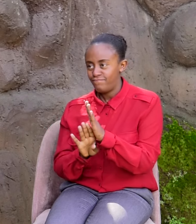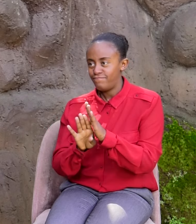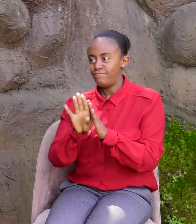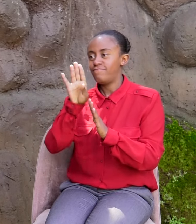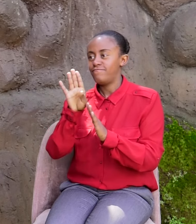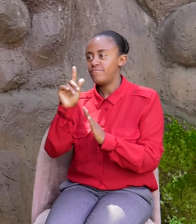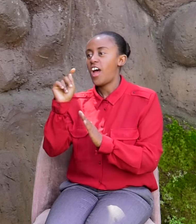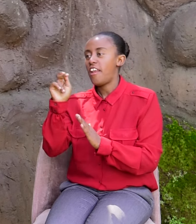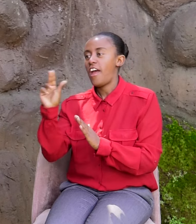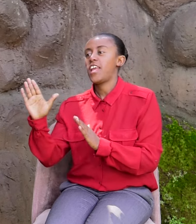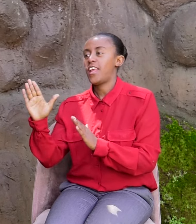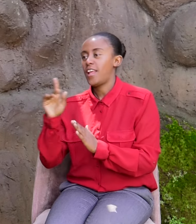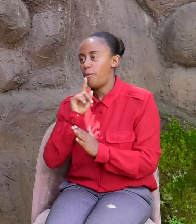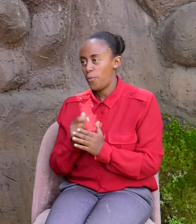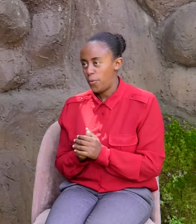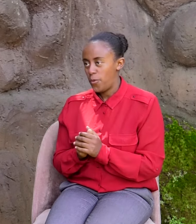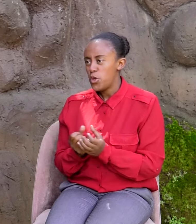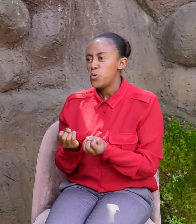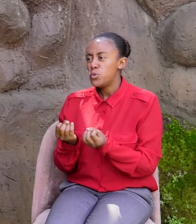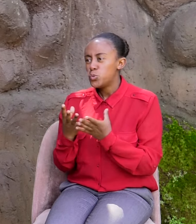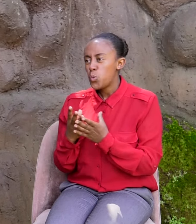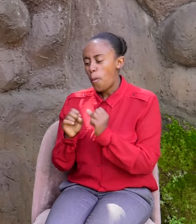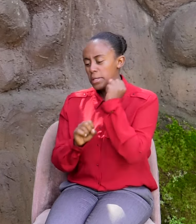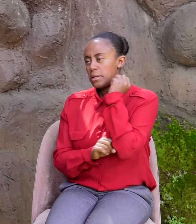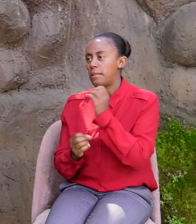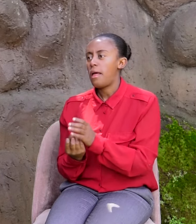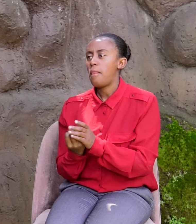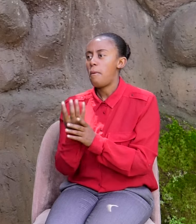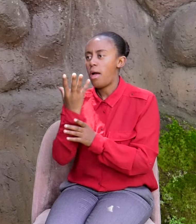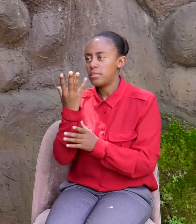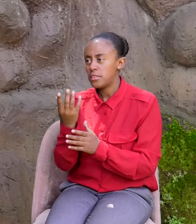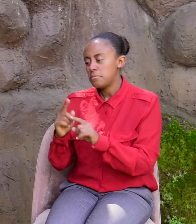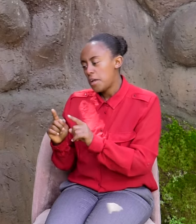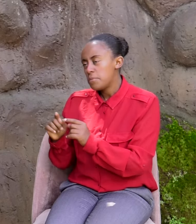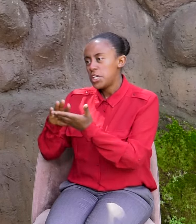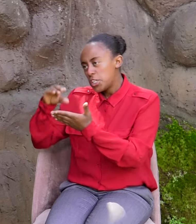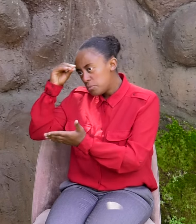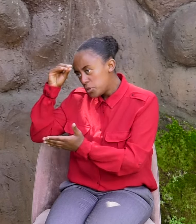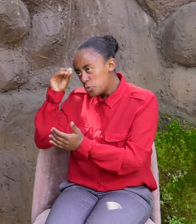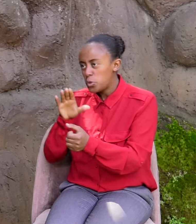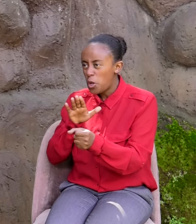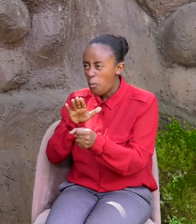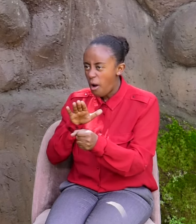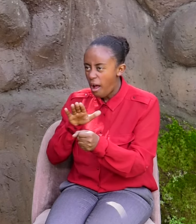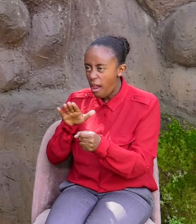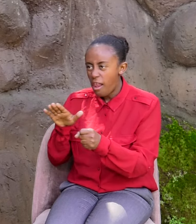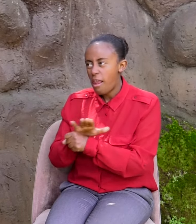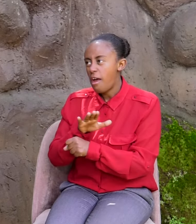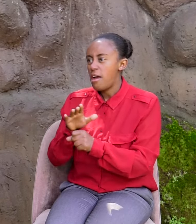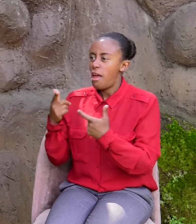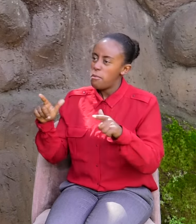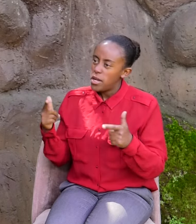ነች። ብዙ ኢንፍራስትራክቸሩ፣ የትምህርት ግብዓቱ፣ የተሟላ